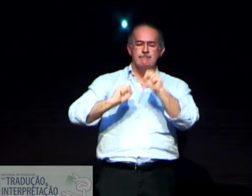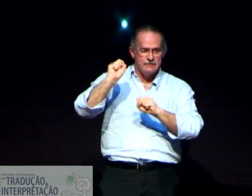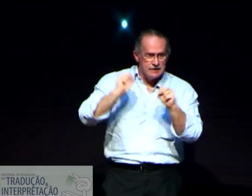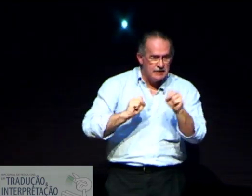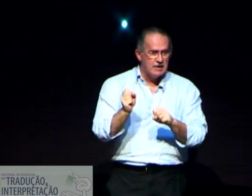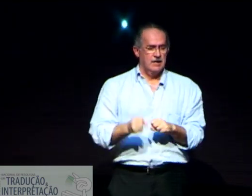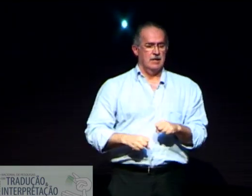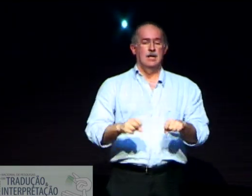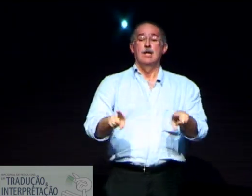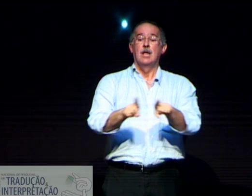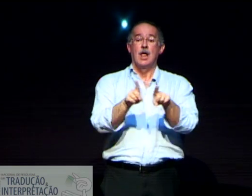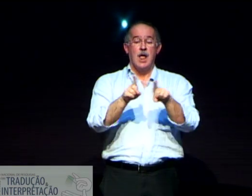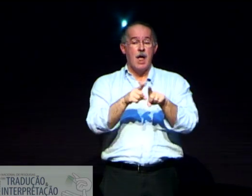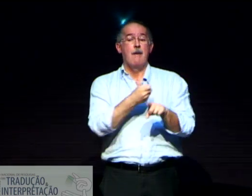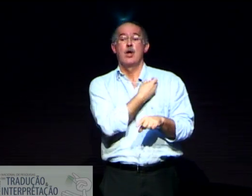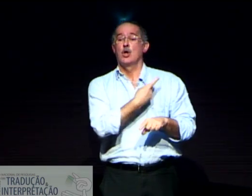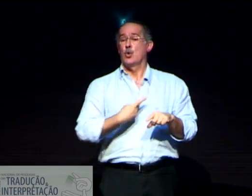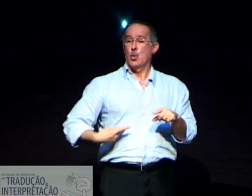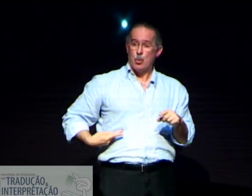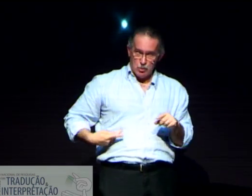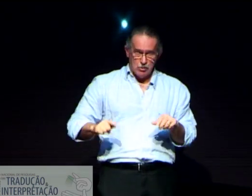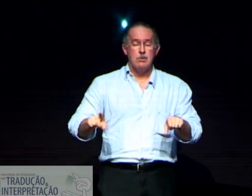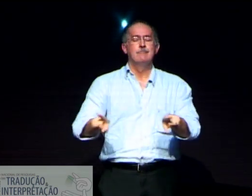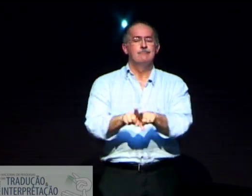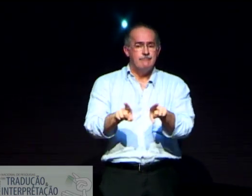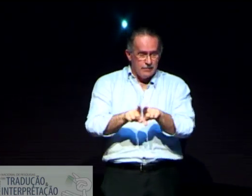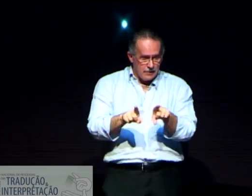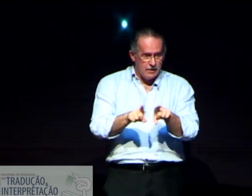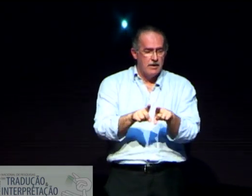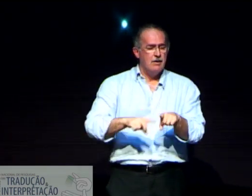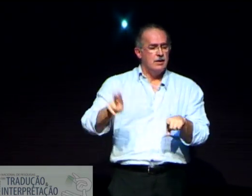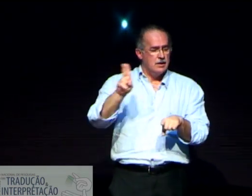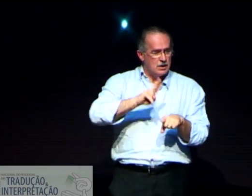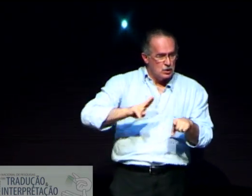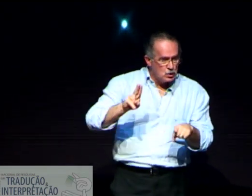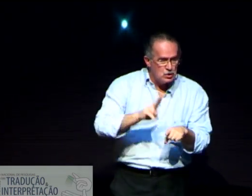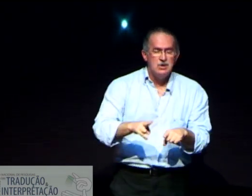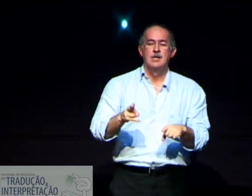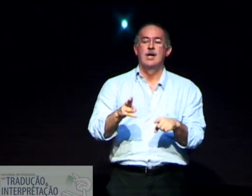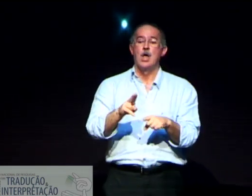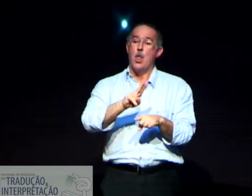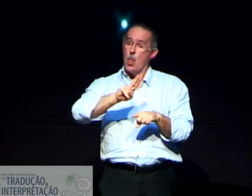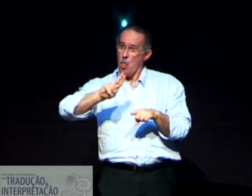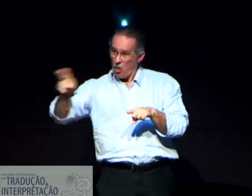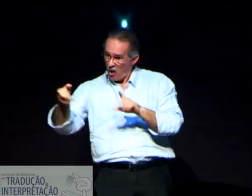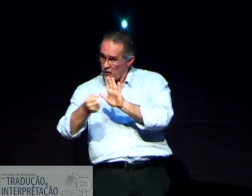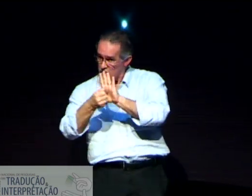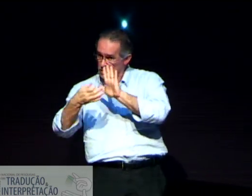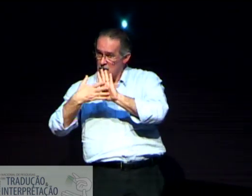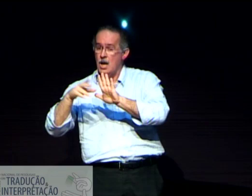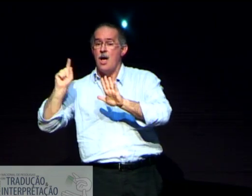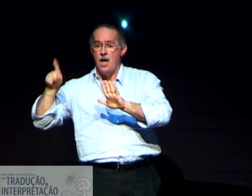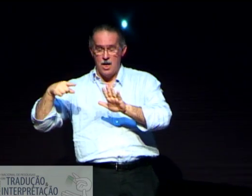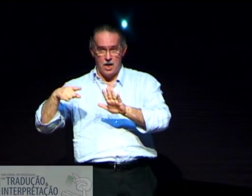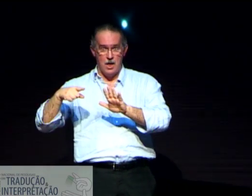Também tem instituições, empresas, o governo também utiliza desses softwares.